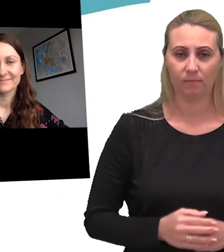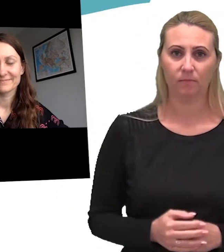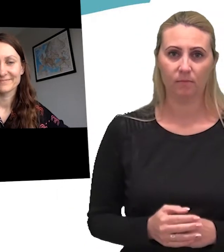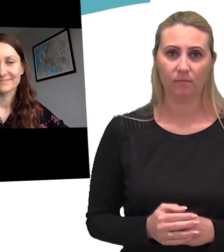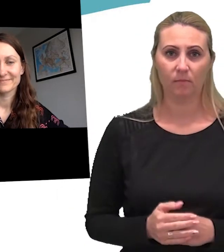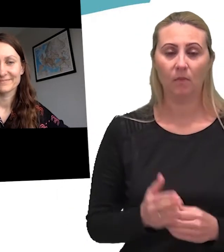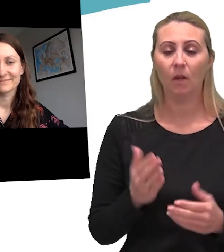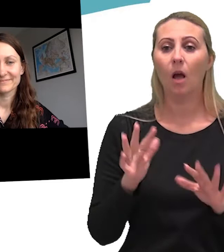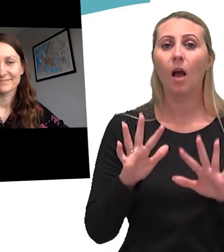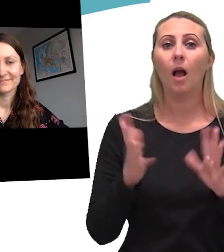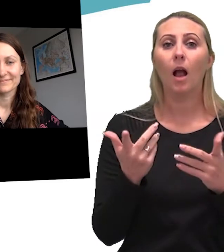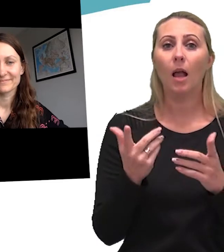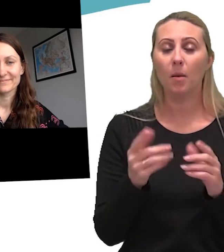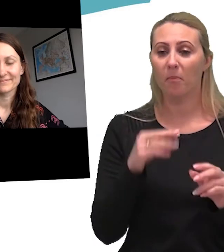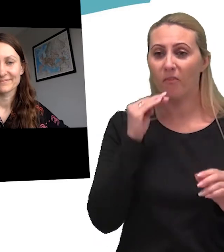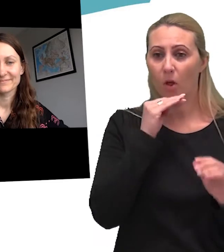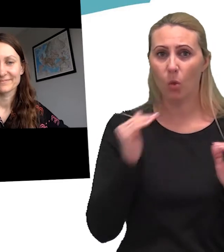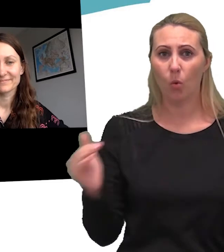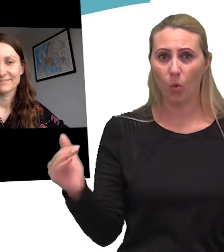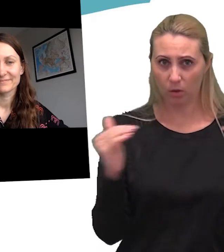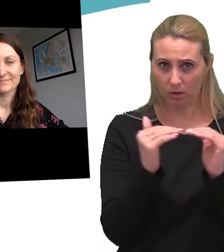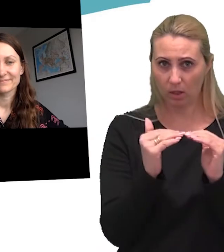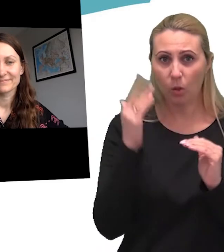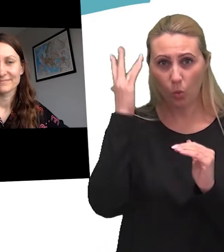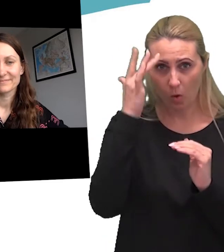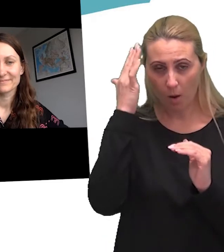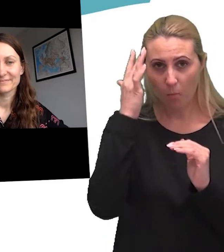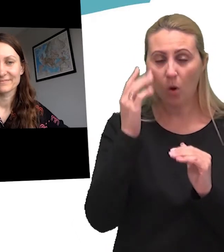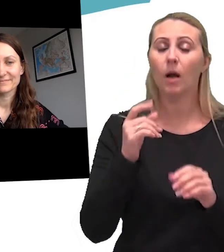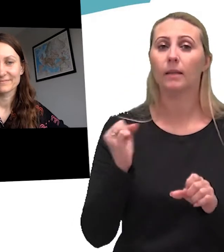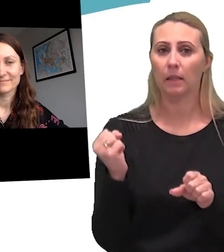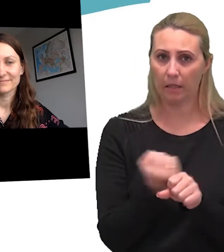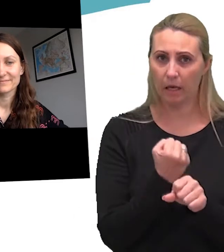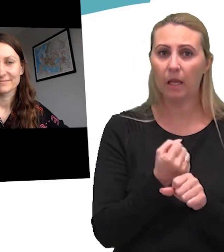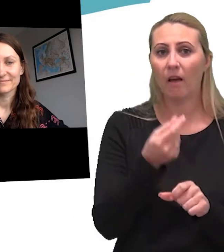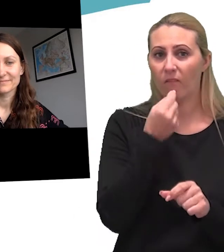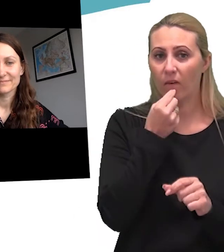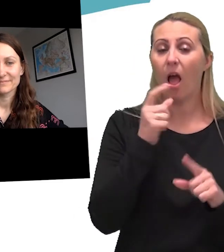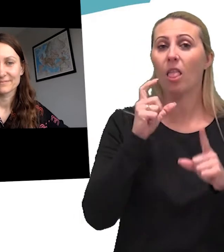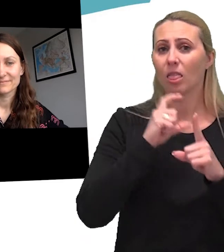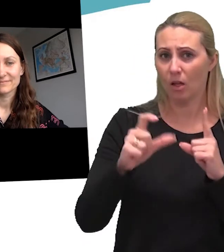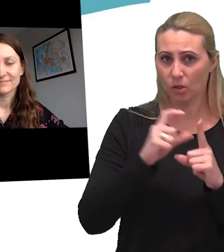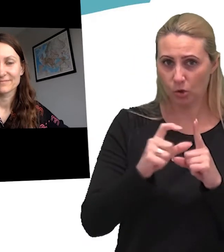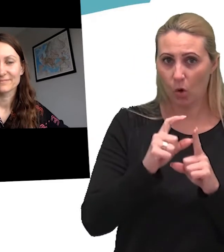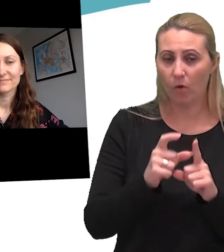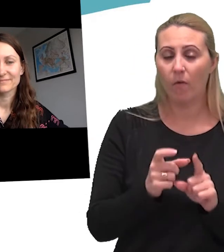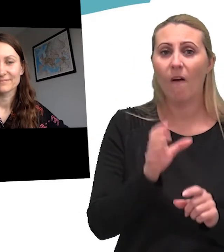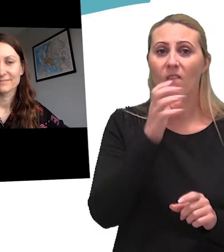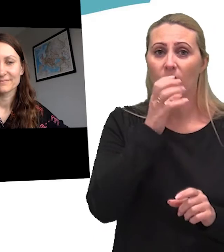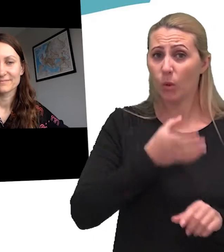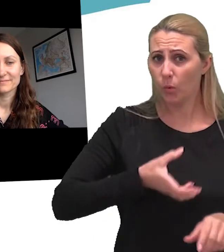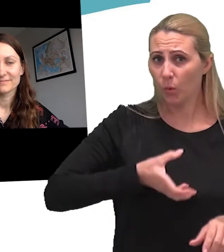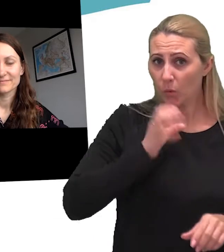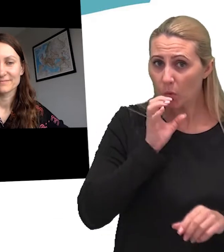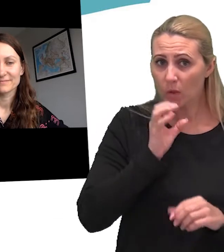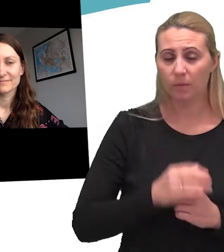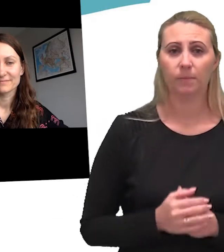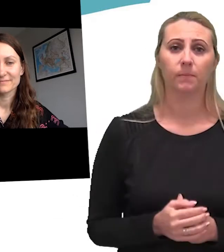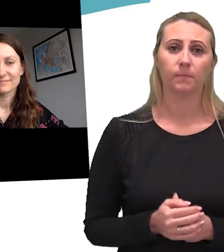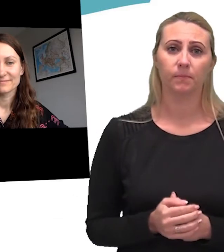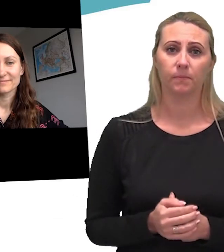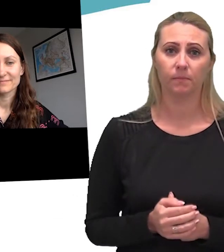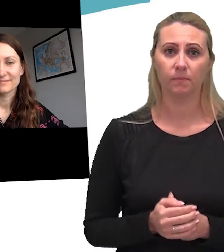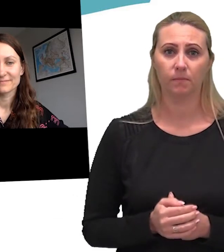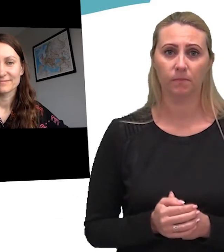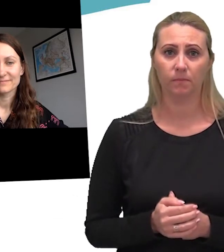Tai ties kuo sutaria tikrai visi, tai kad reikia valgyti daržovę, gerti vandens